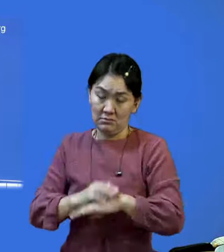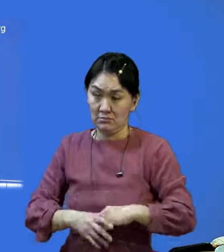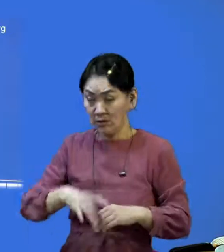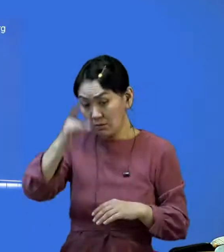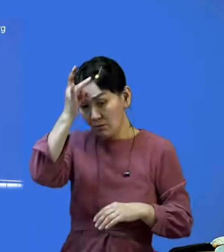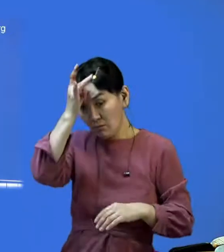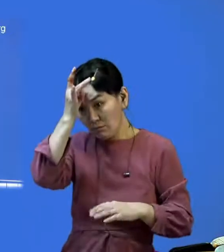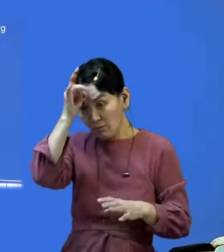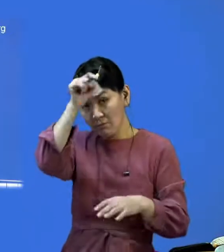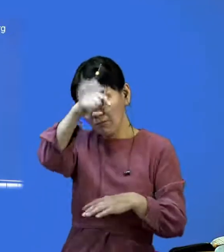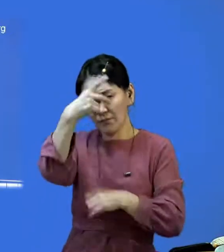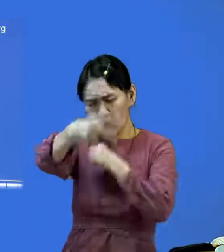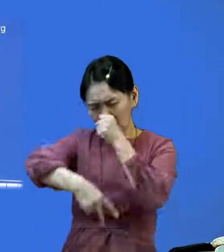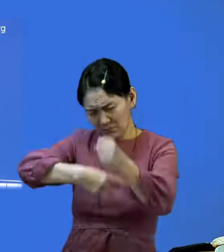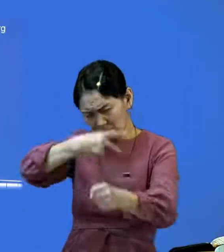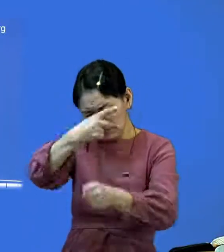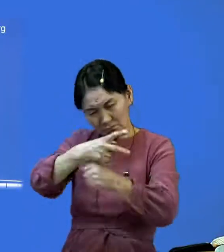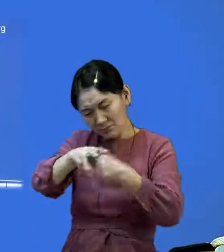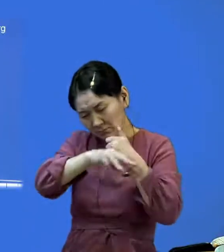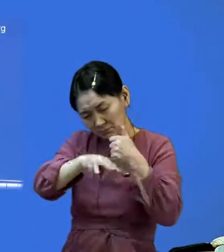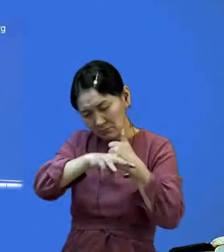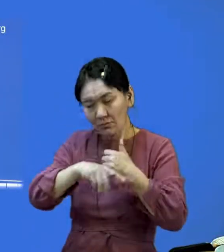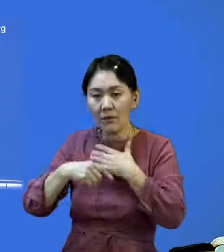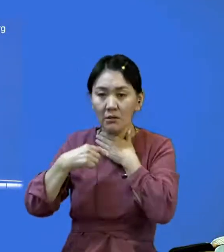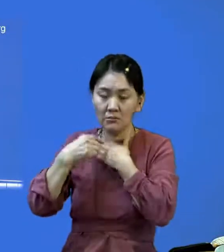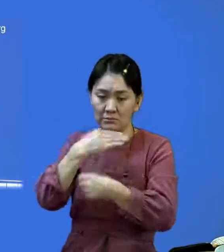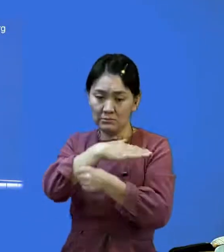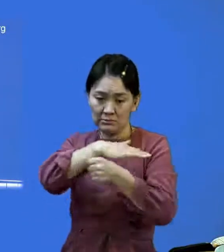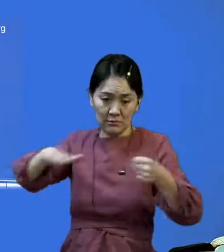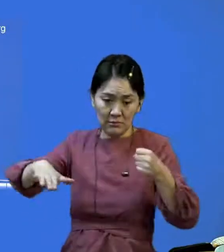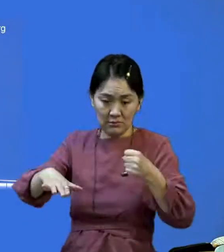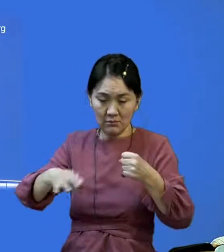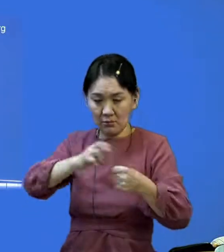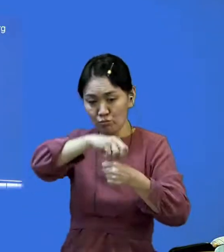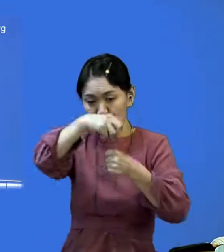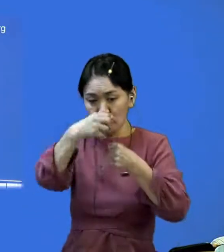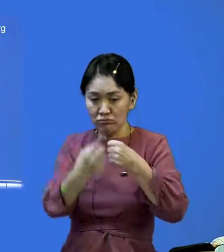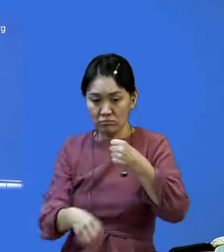Ромд очиод 2 жил гарan сайн мэдээ тарааж байгаа тоолоогоо хчүүлээд өгсөн яагаад?